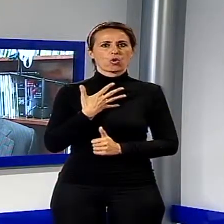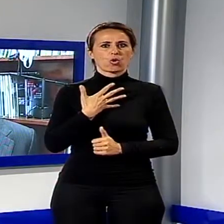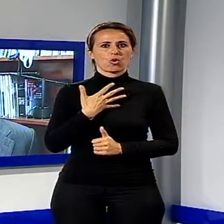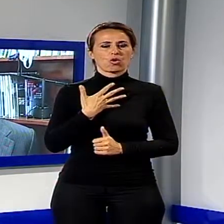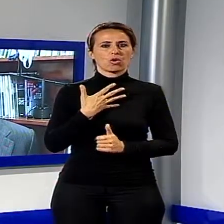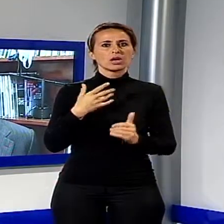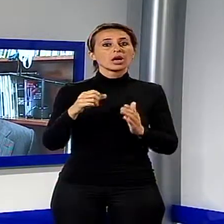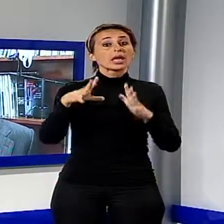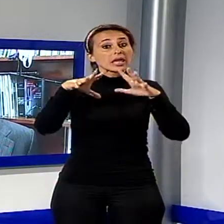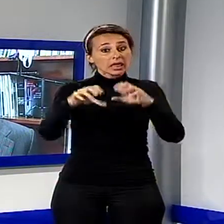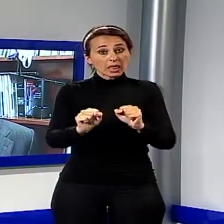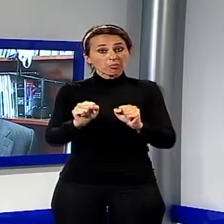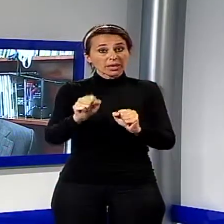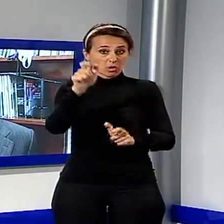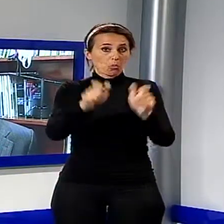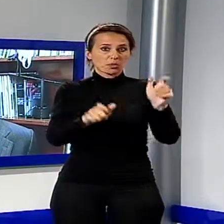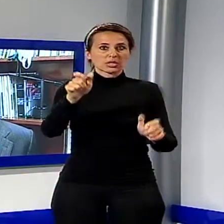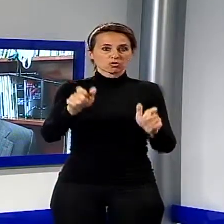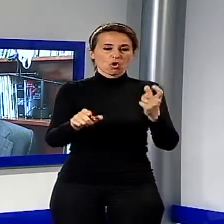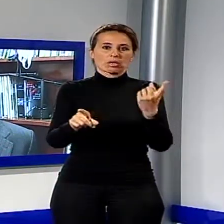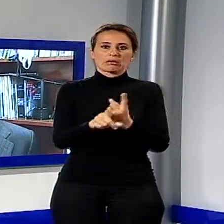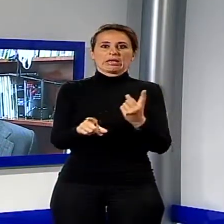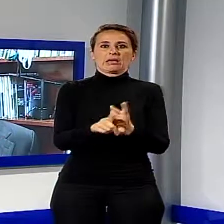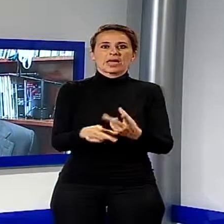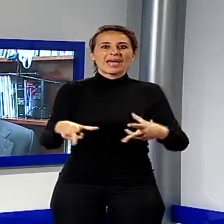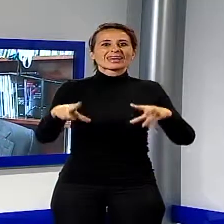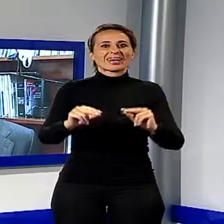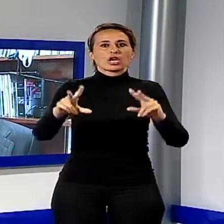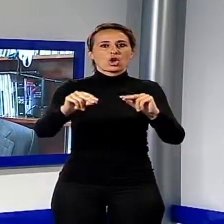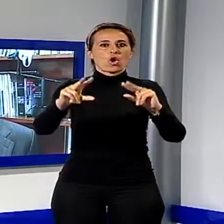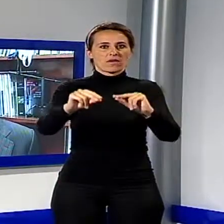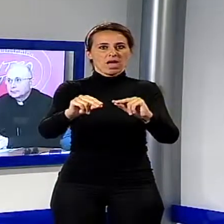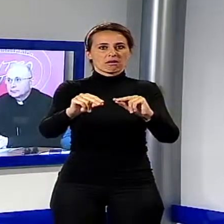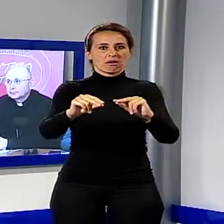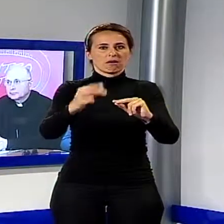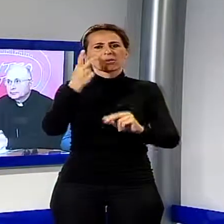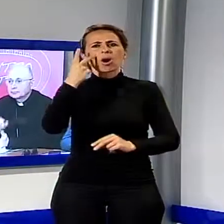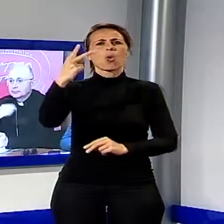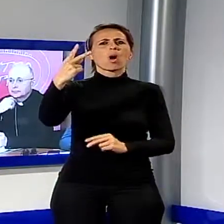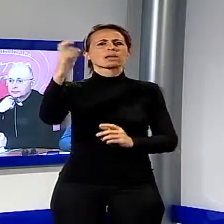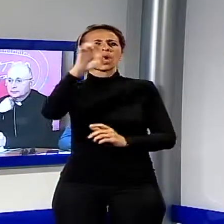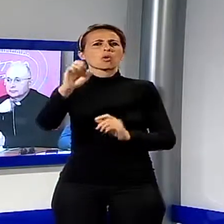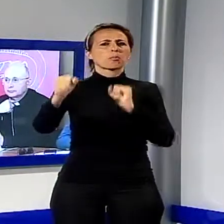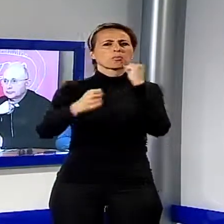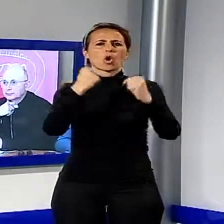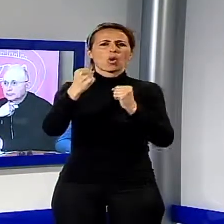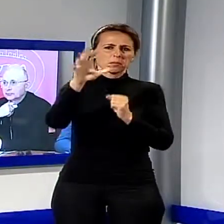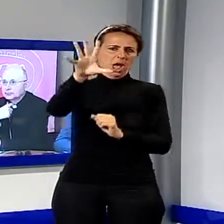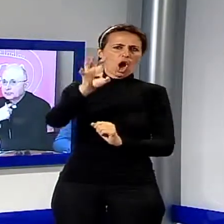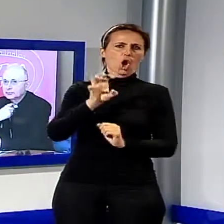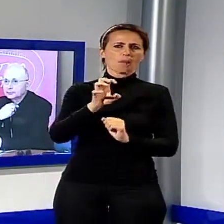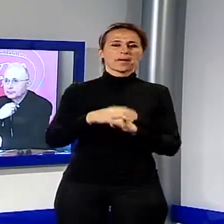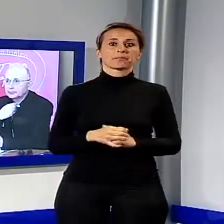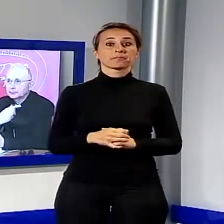ma che questo impegno non può altro che essere rinnovato guardando all'Europa e oltre all'Europa anche i confini del Mediterraneo. La giornata di